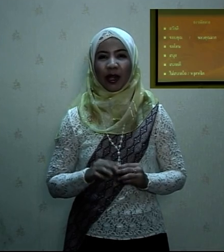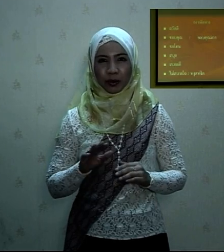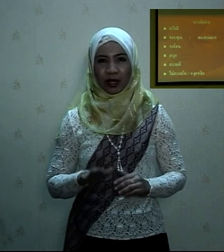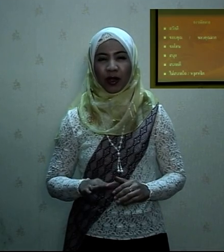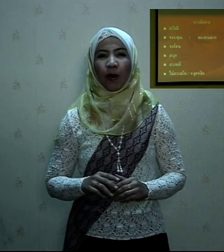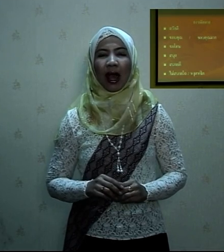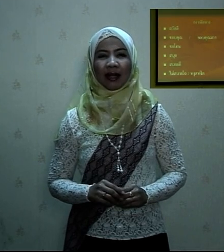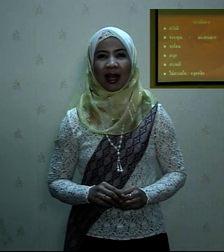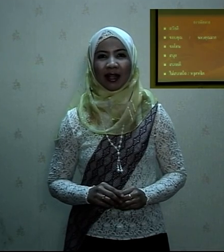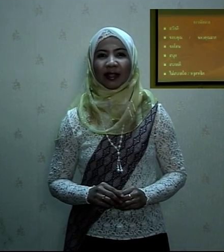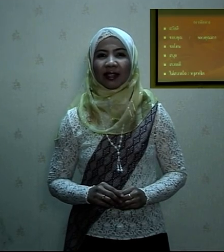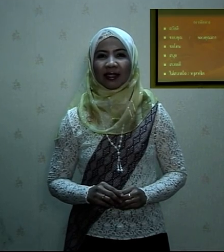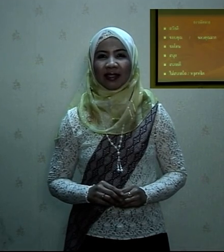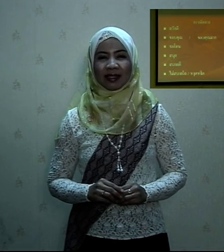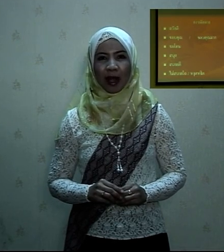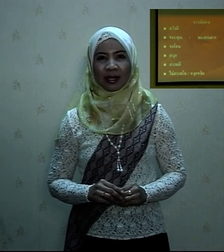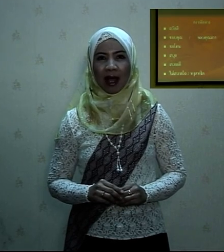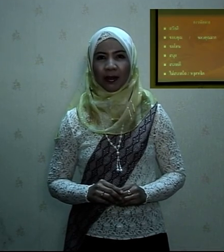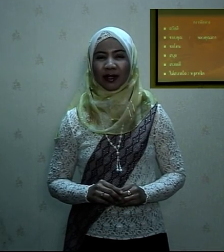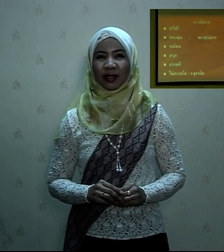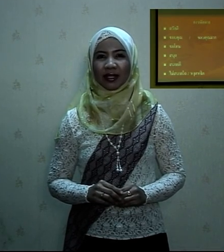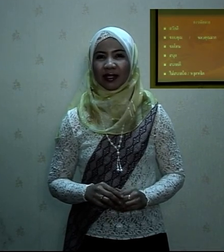ที่น้อยกว่านะคะลักษณะภาษามือก็คือแ